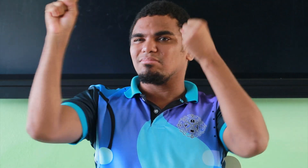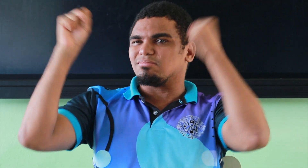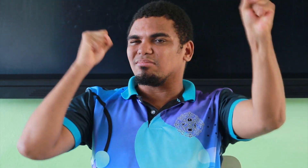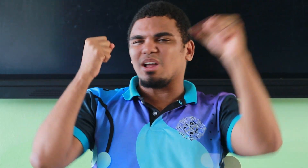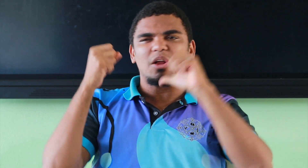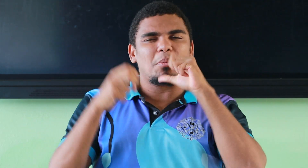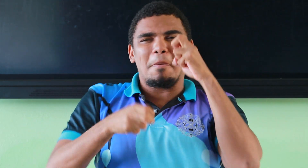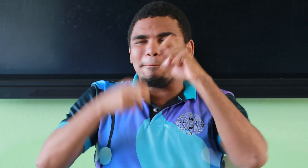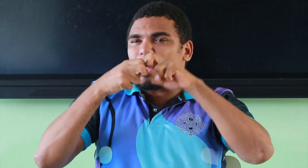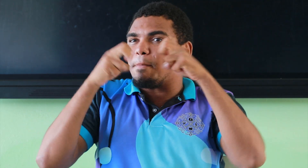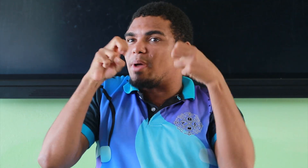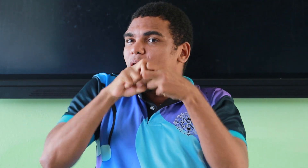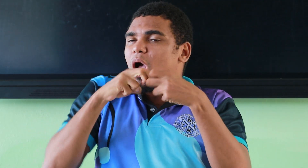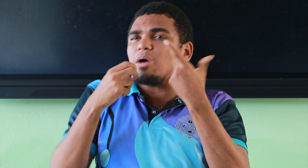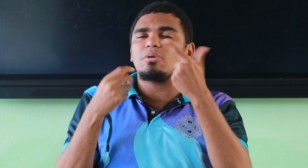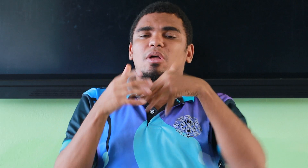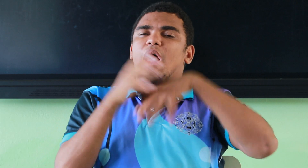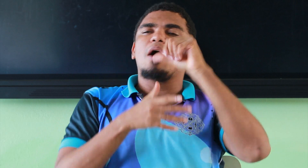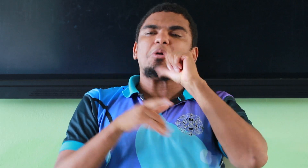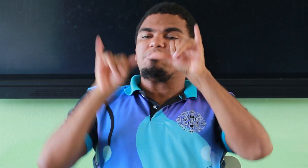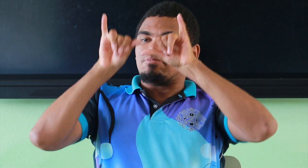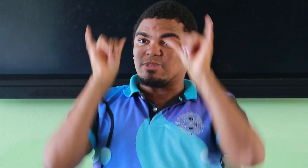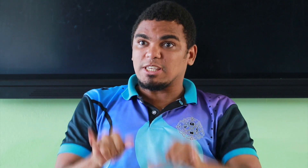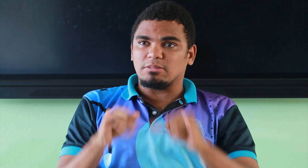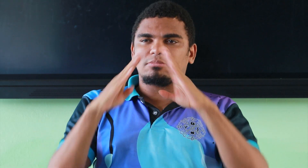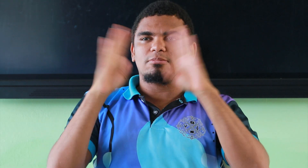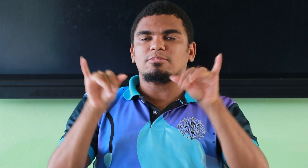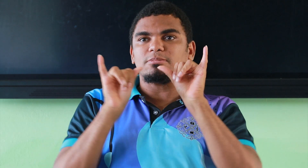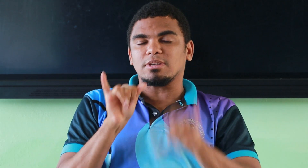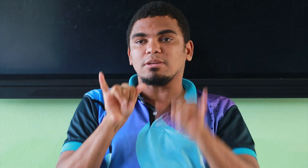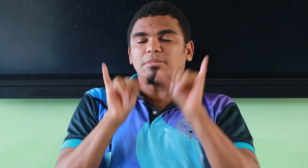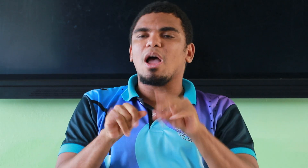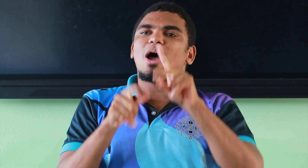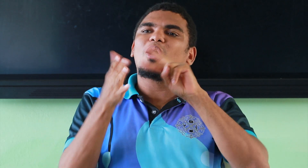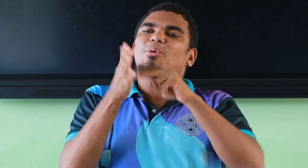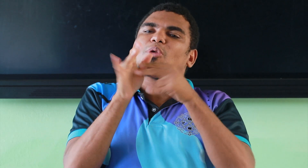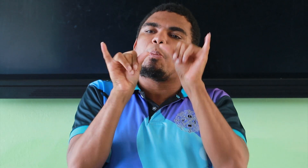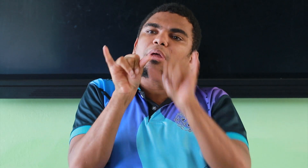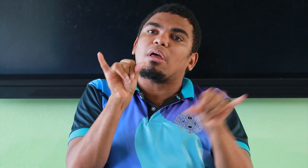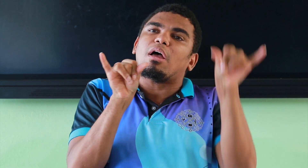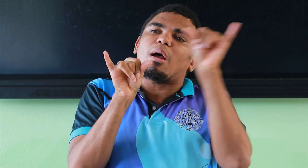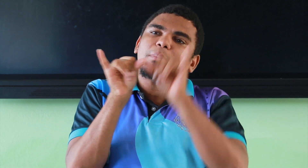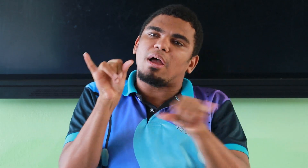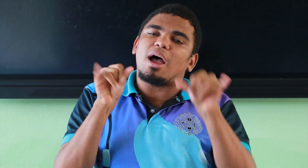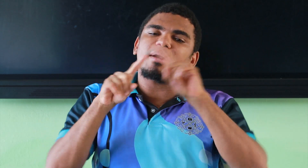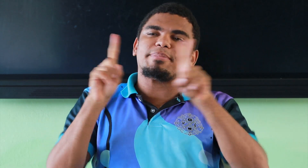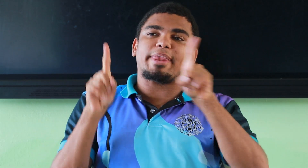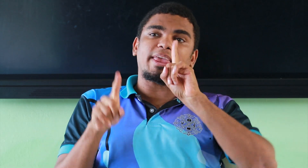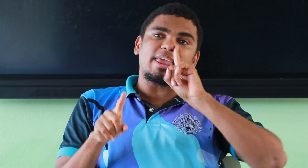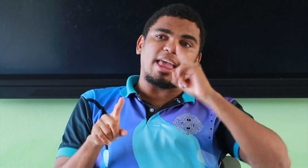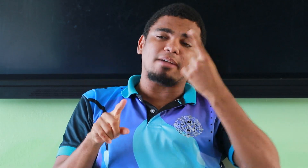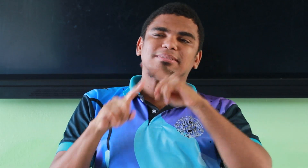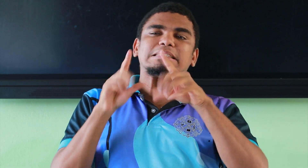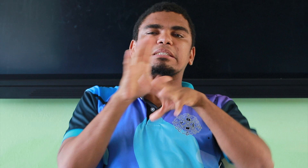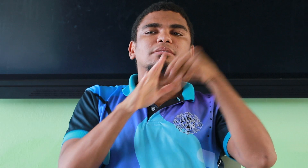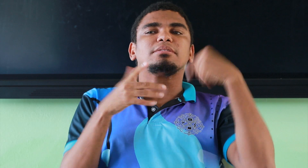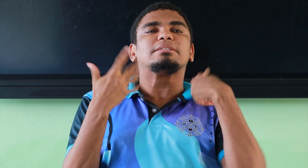Aún estando en situaciones como la pandemia, podemos progresar, podemos salir adelante. El objetivo es